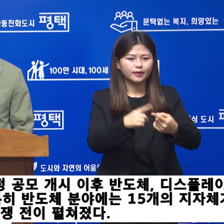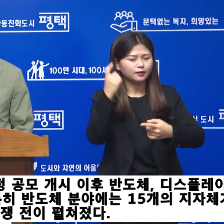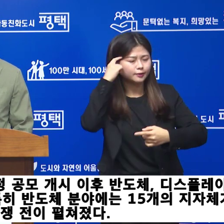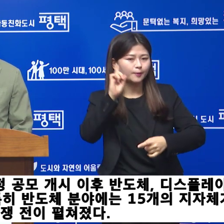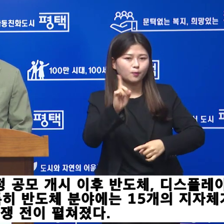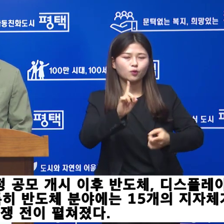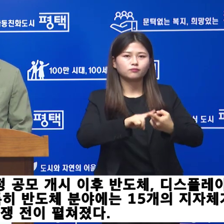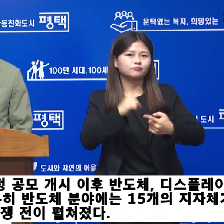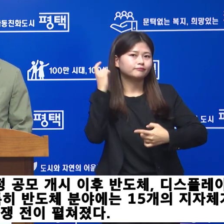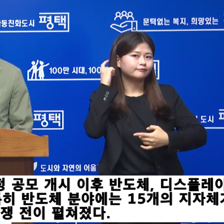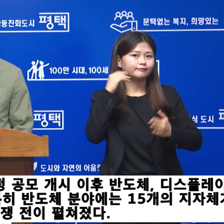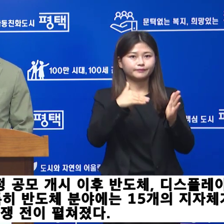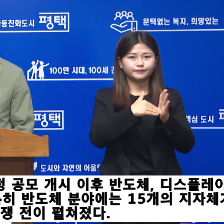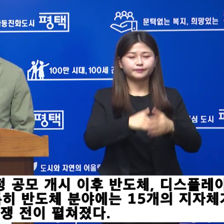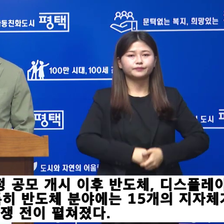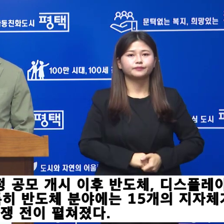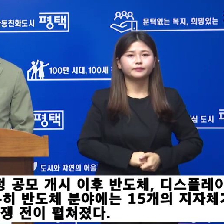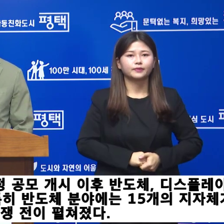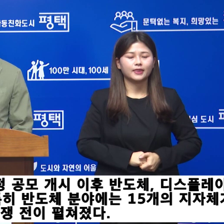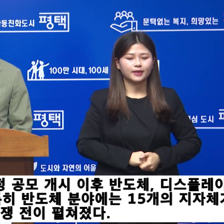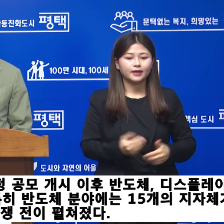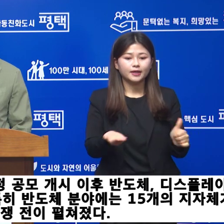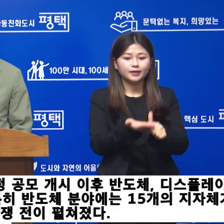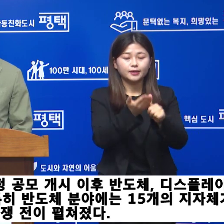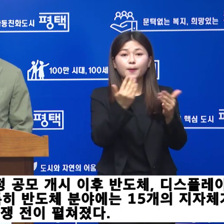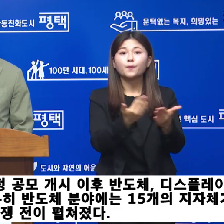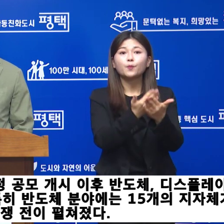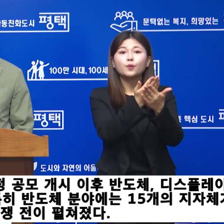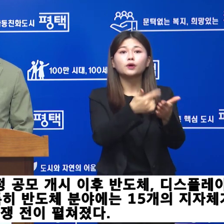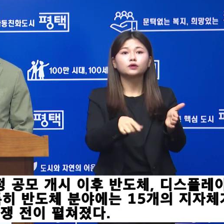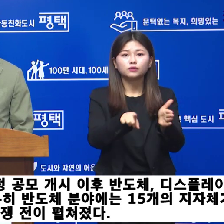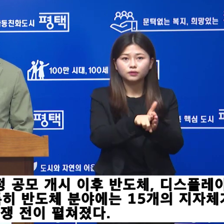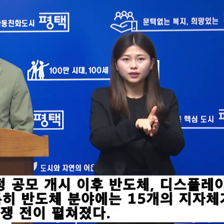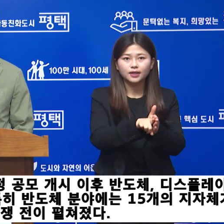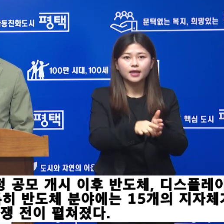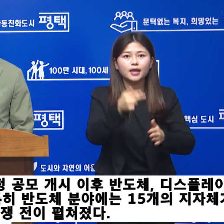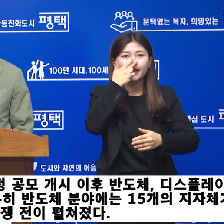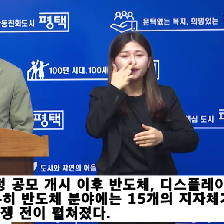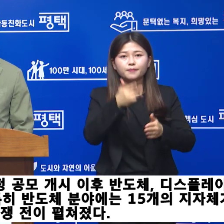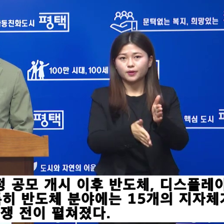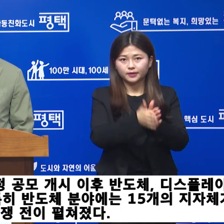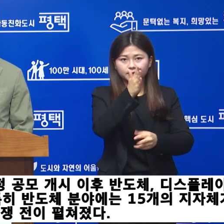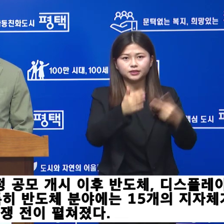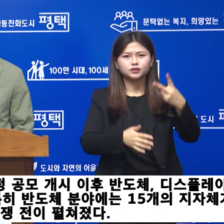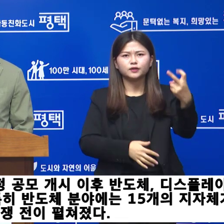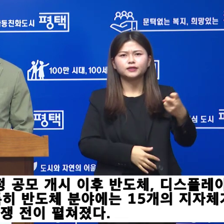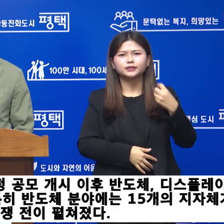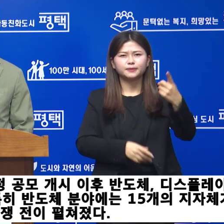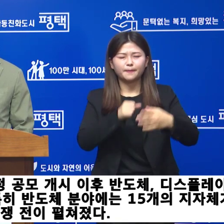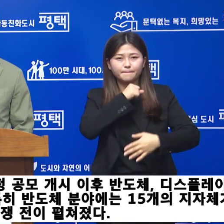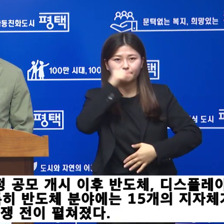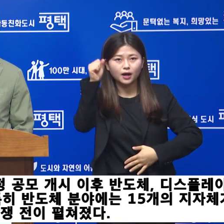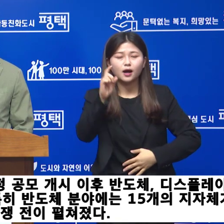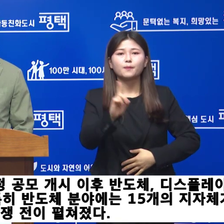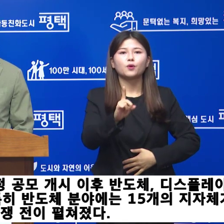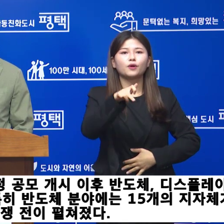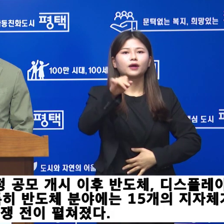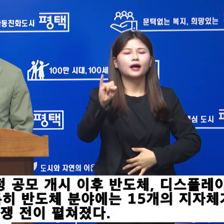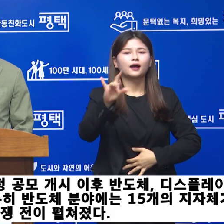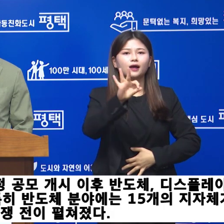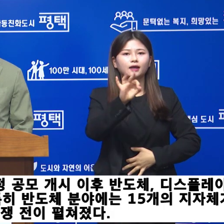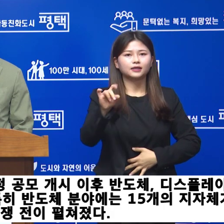청취하였습니다. 인재 양성을 위해 평택시가 2021년 유치에 성공한 카이스트 평택